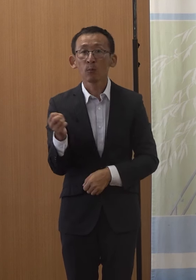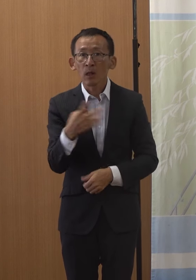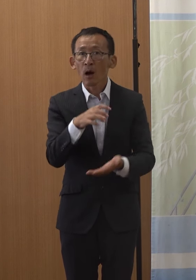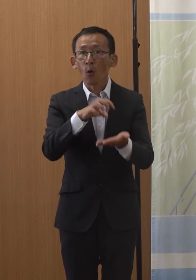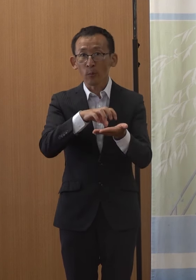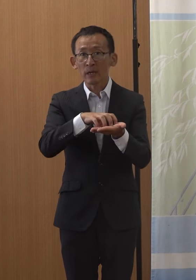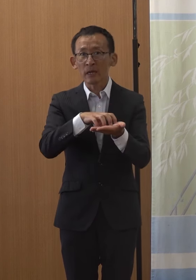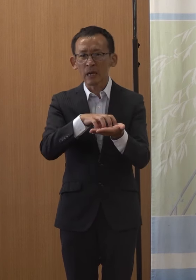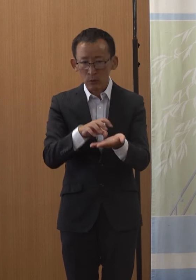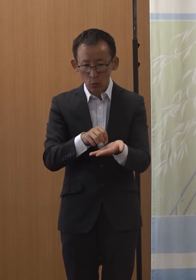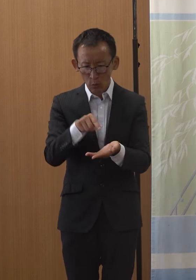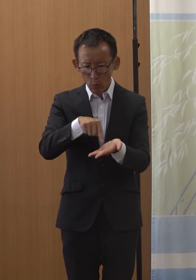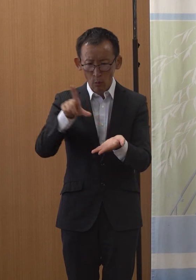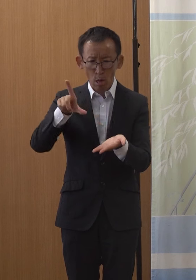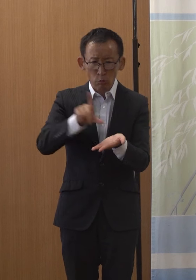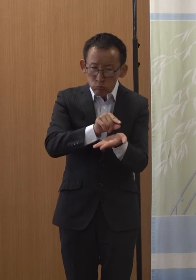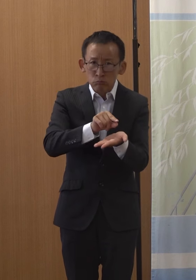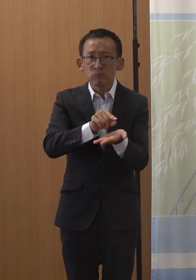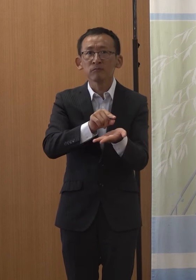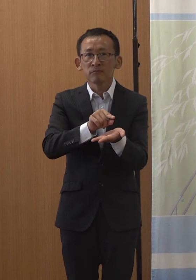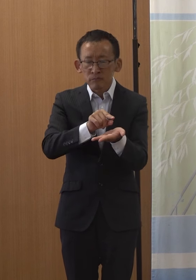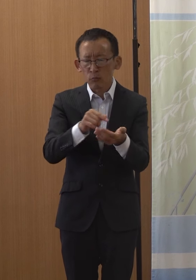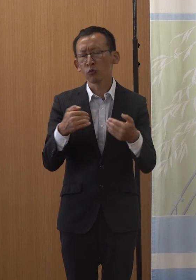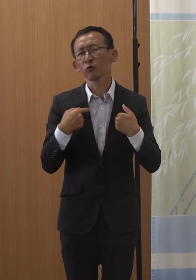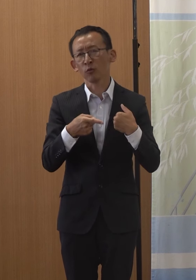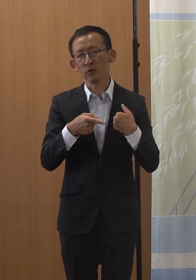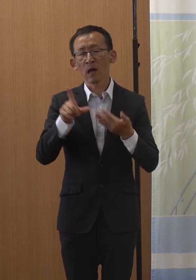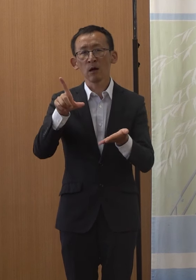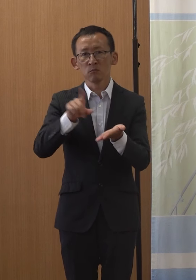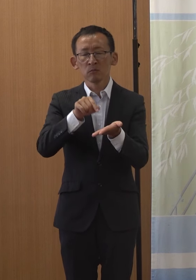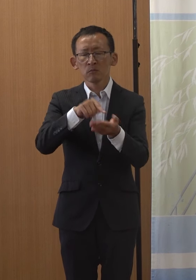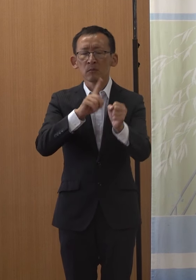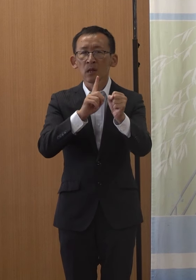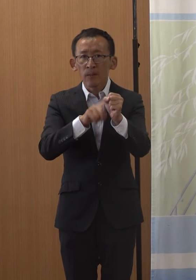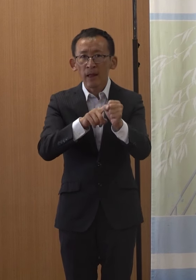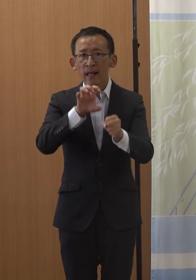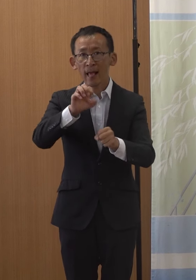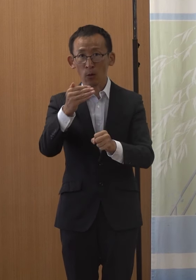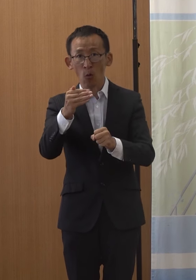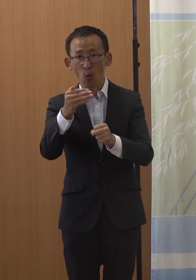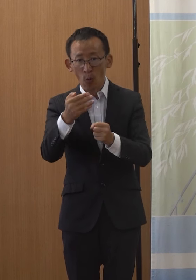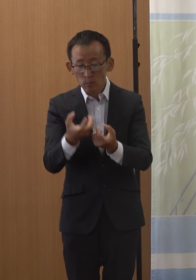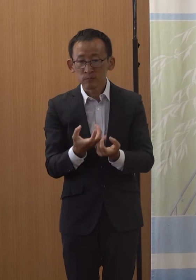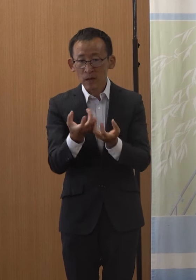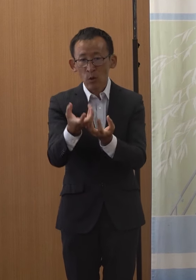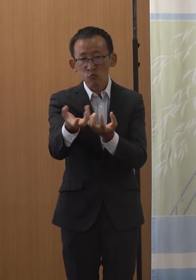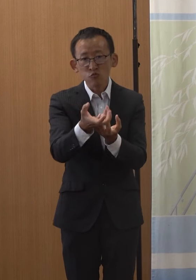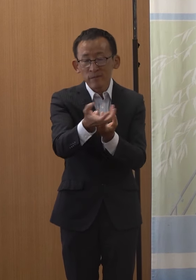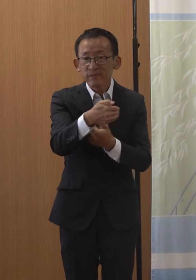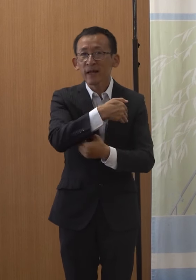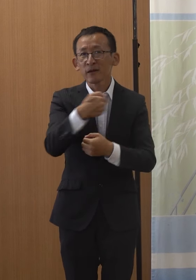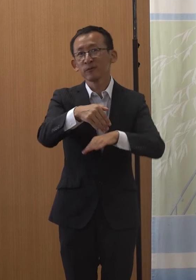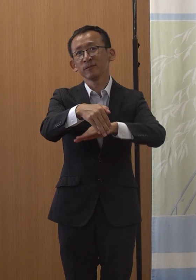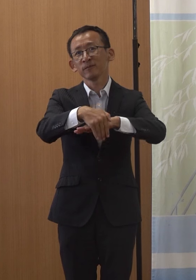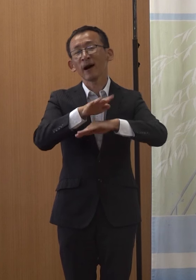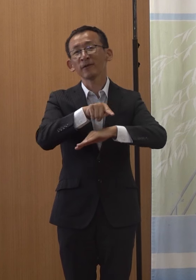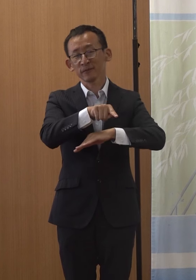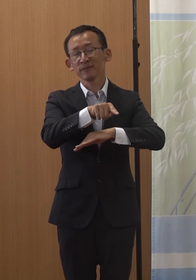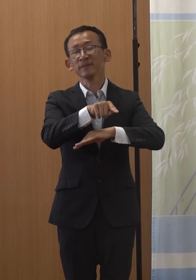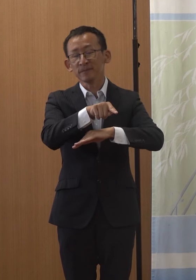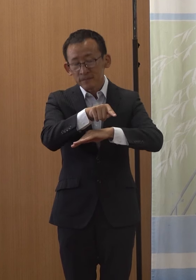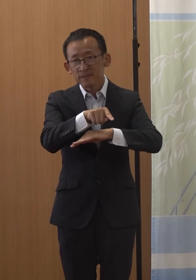らし、楽しく分別できるエコステーションを設置するほか、フードトラックや飲食を提供する屋